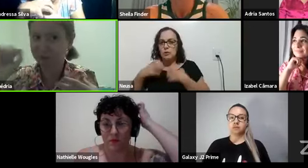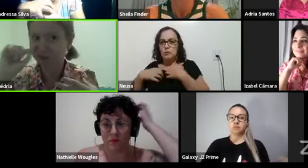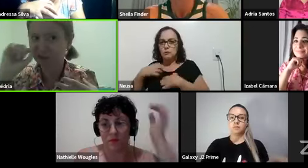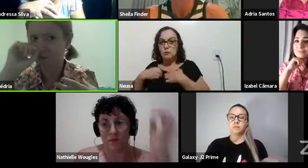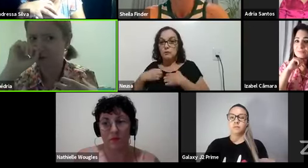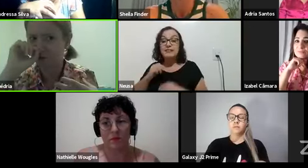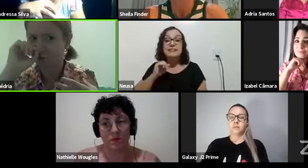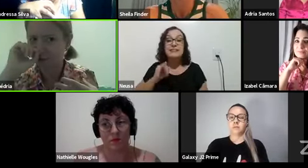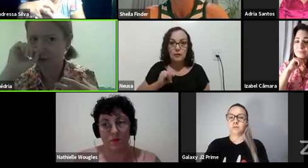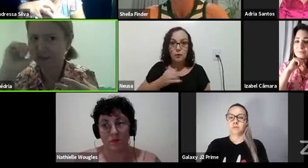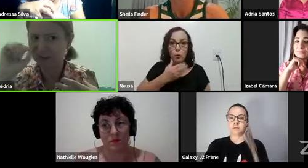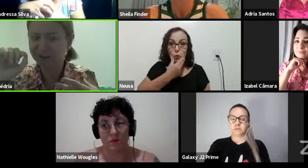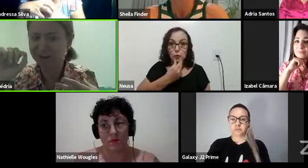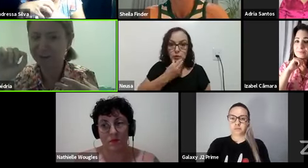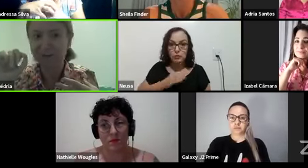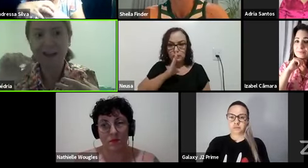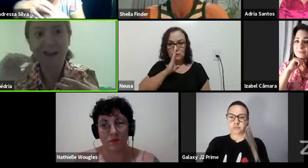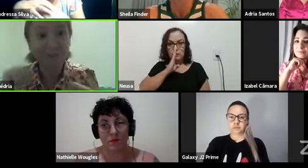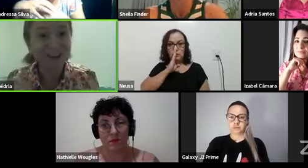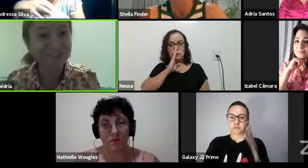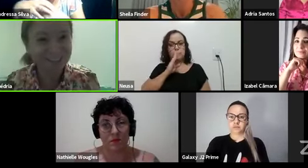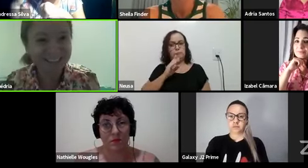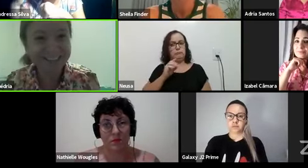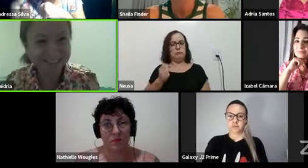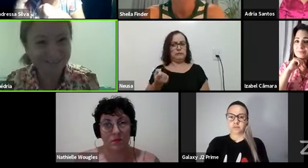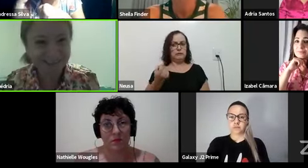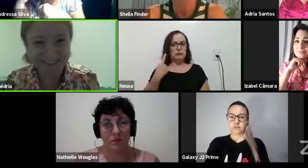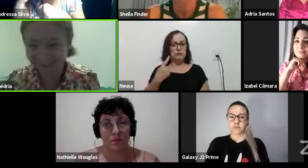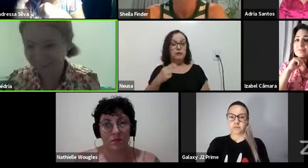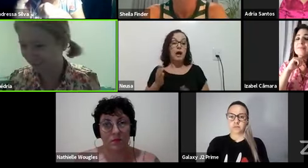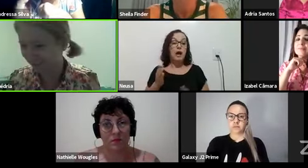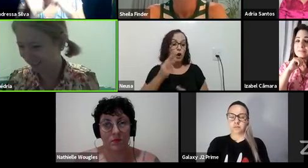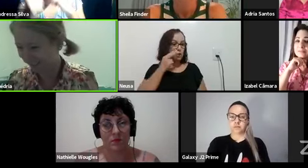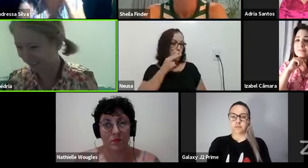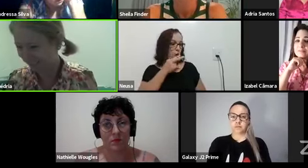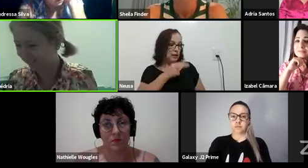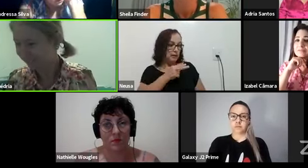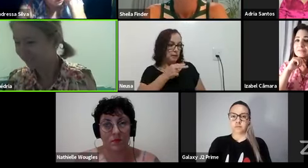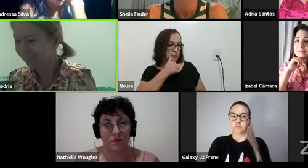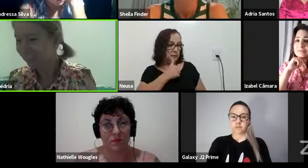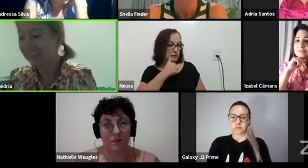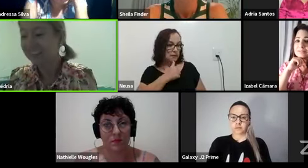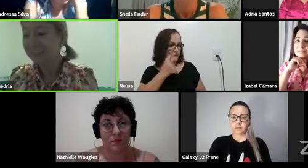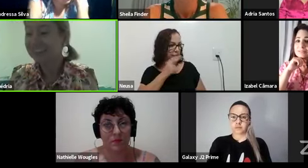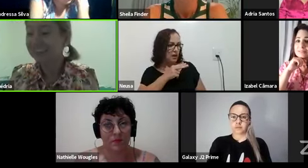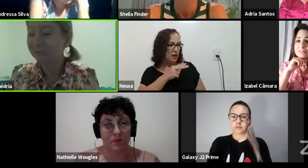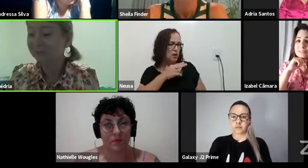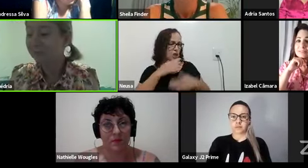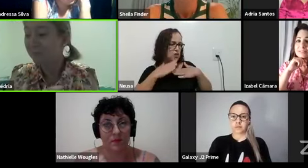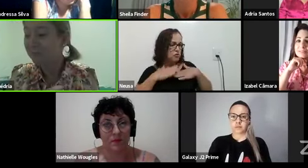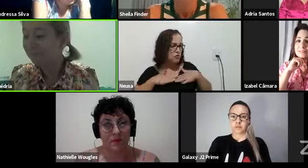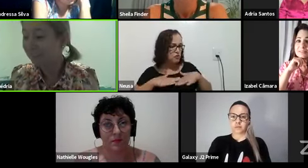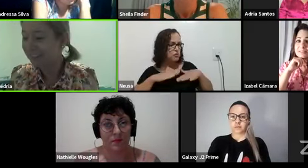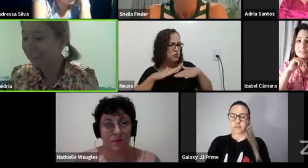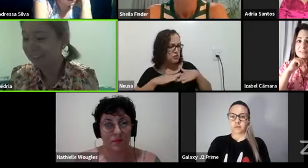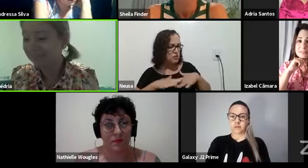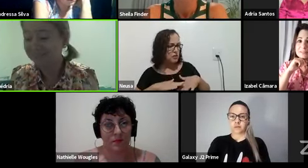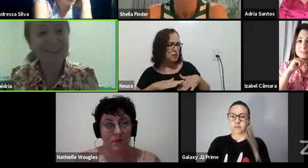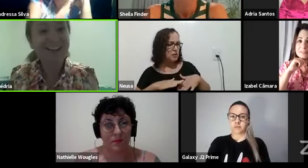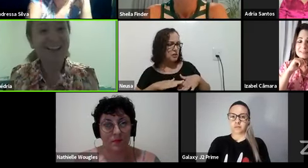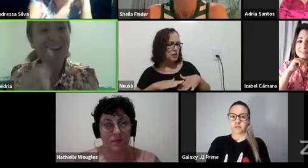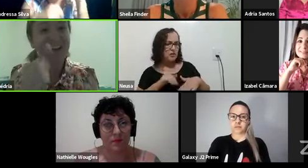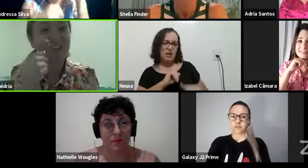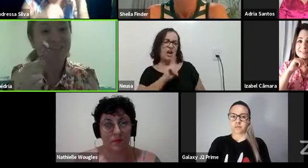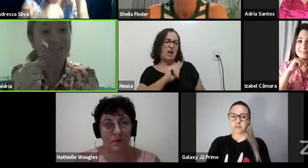é um menino que a gente pensa, opa, que estranho. Agora, as meninas são mais silenciosas, né? Então, só para